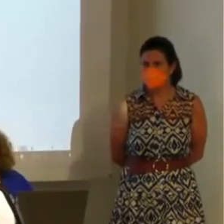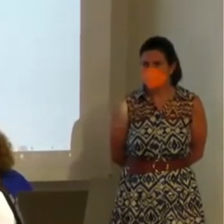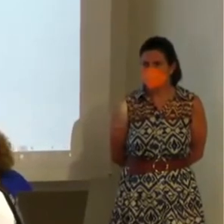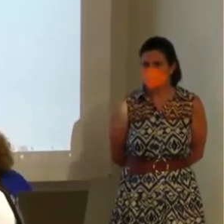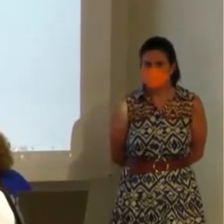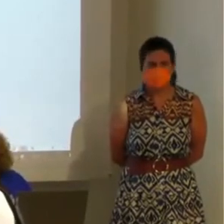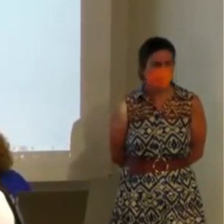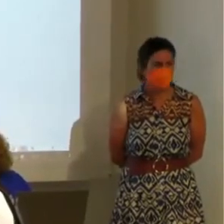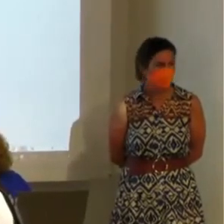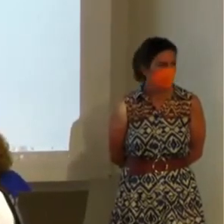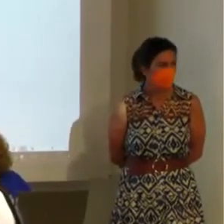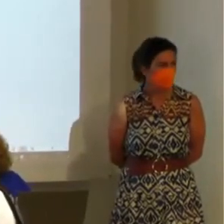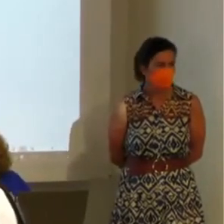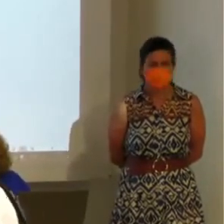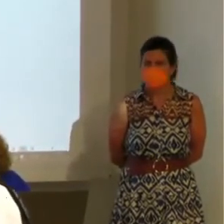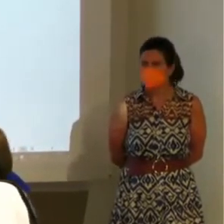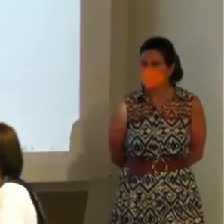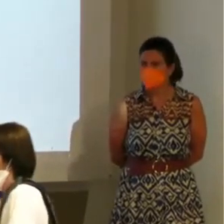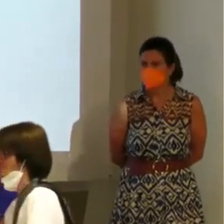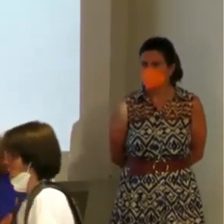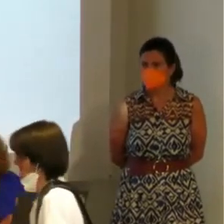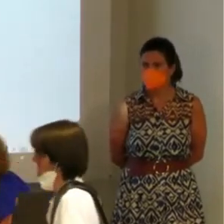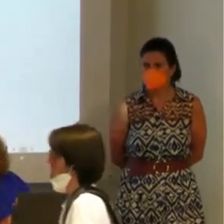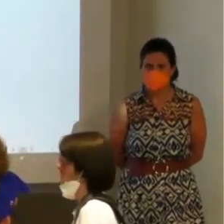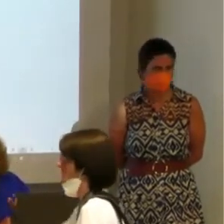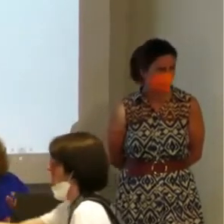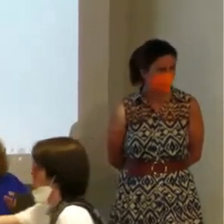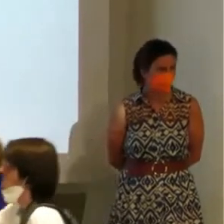d'ingresso per il dipartimento.